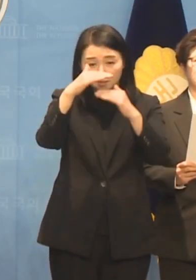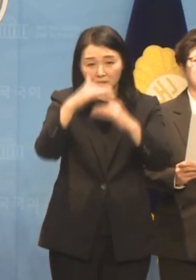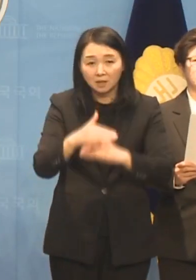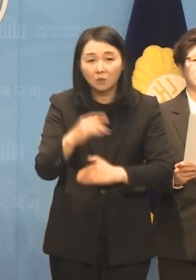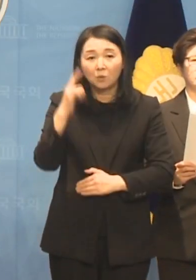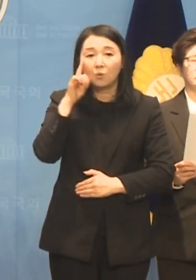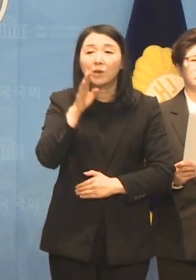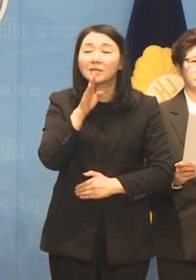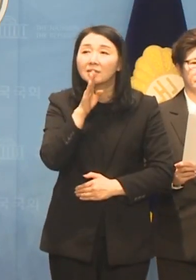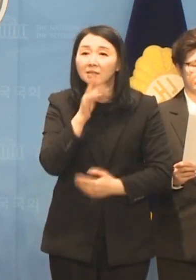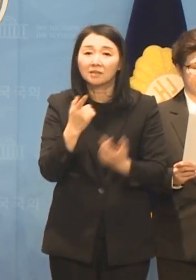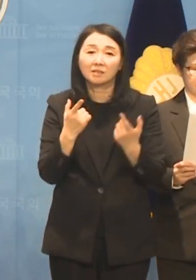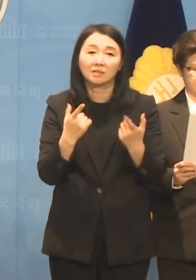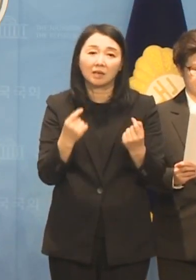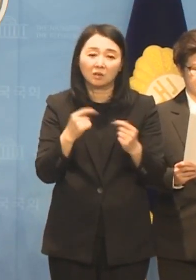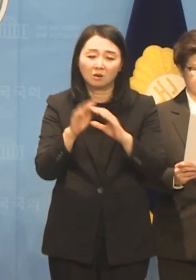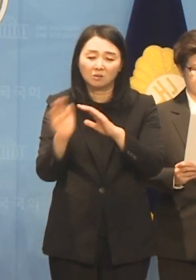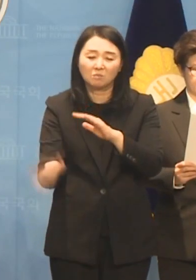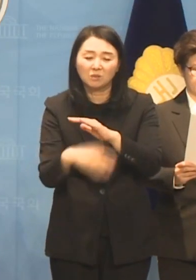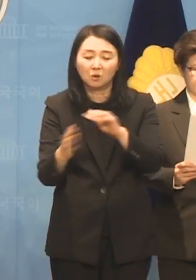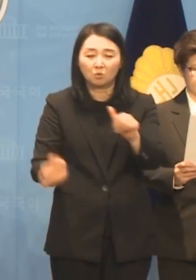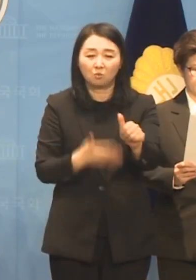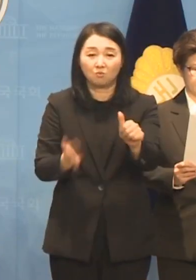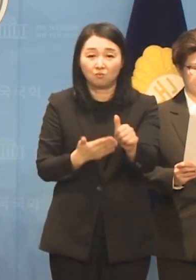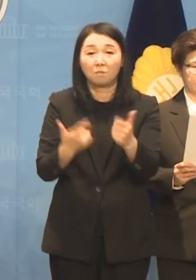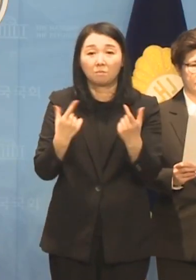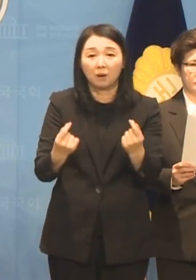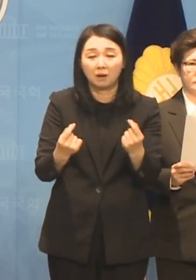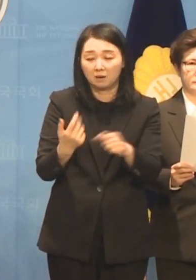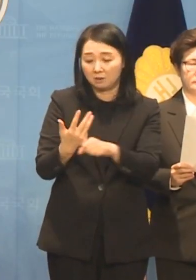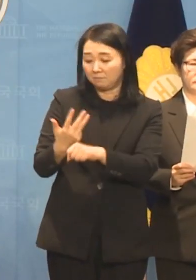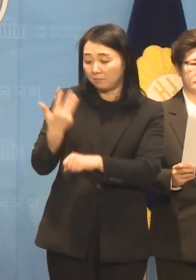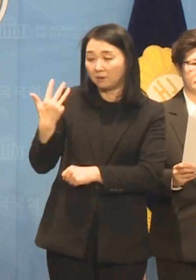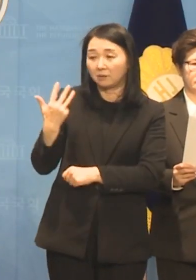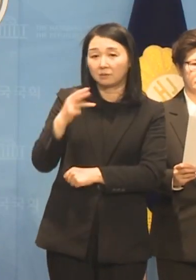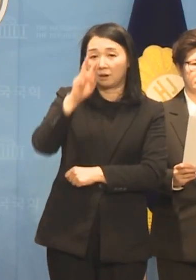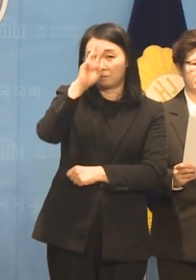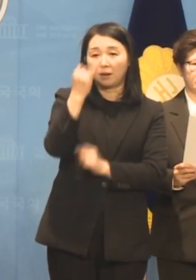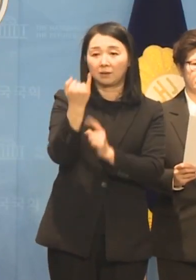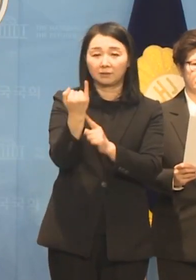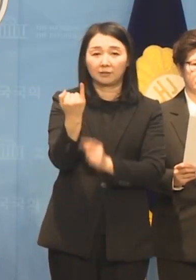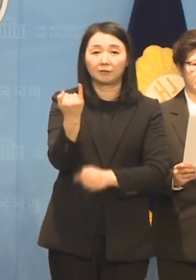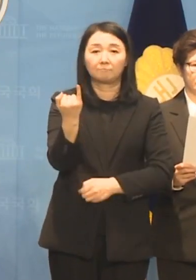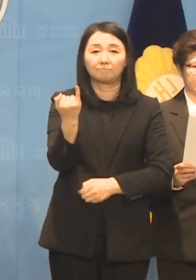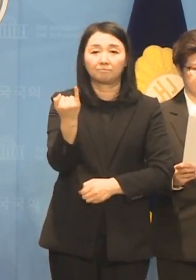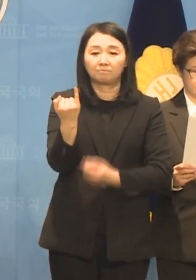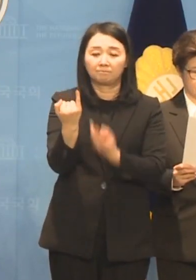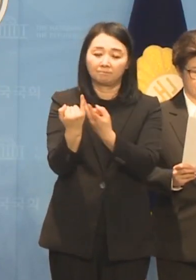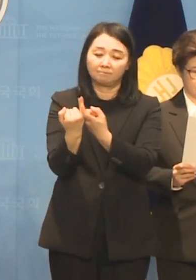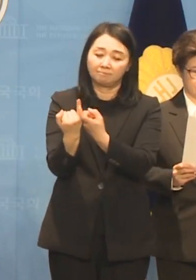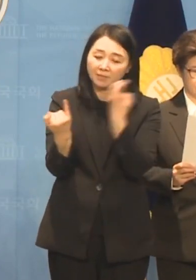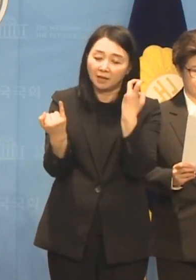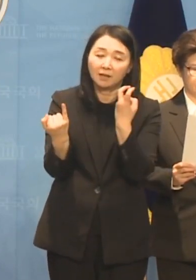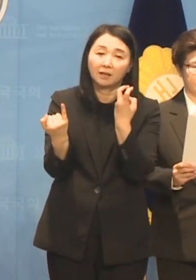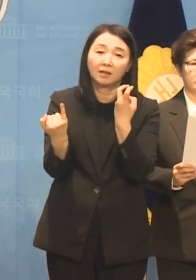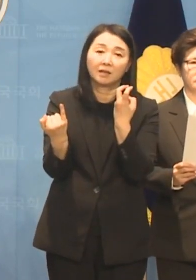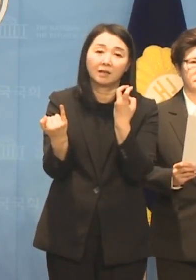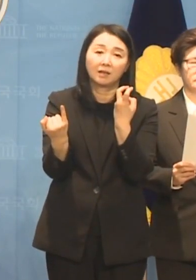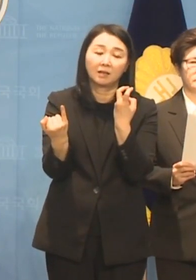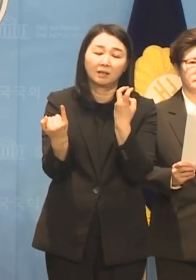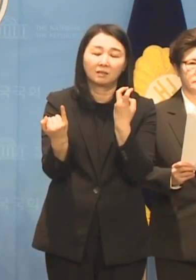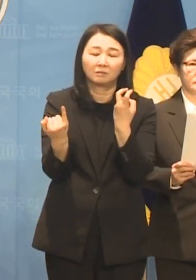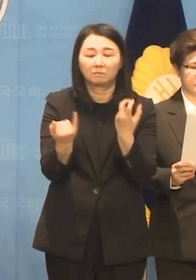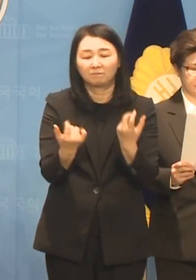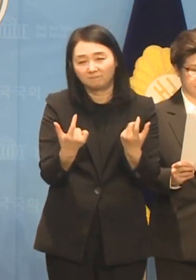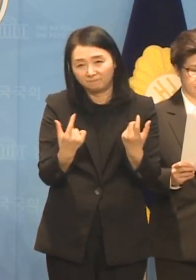마치 사실인 양 선동하는 형태는 8년 전 박근혜 전 대통령의 탄핵 시절과